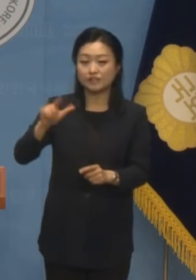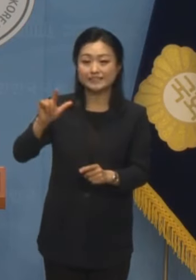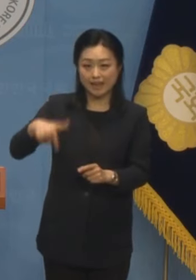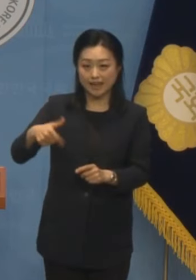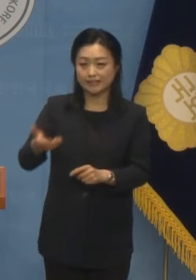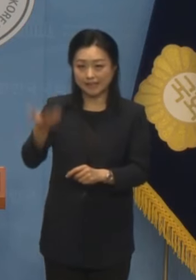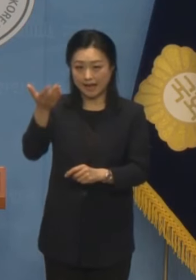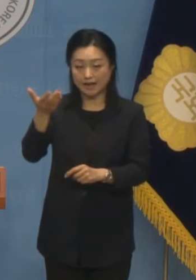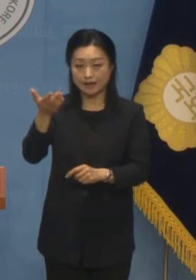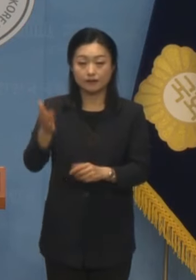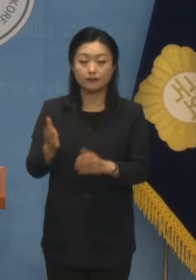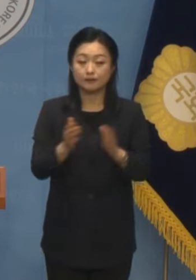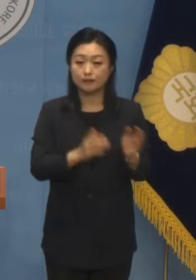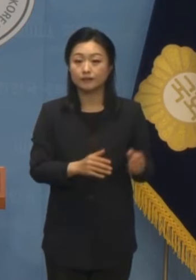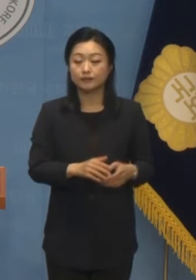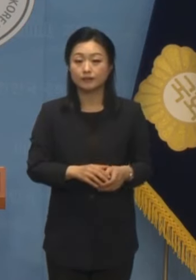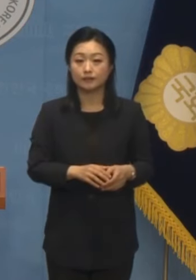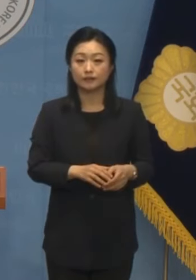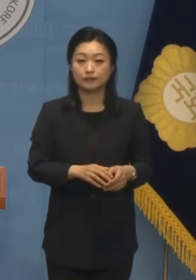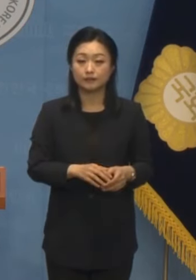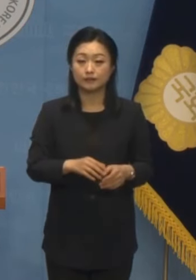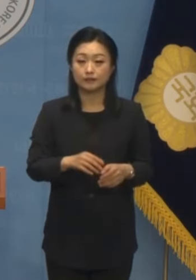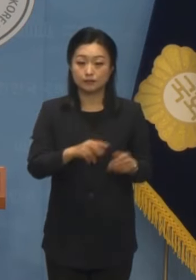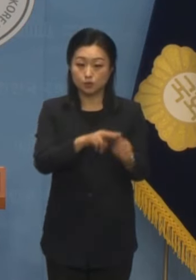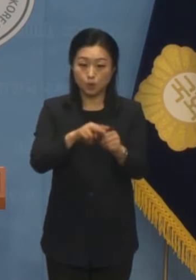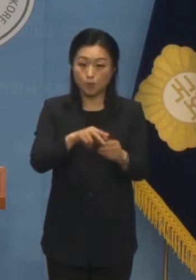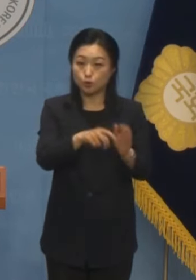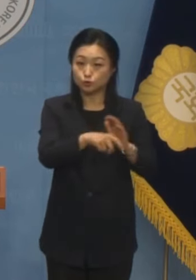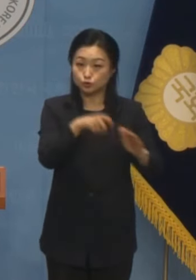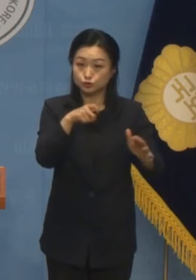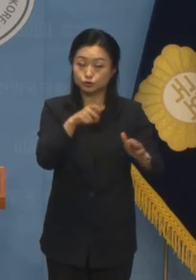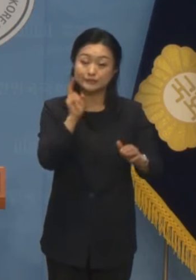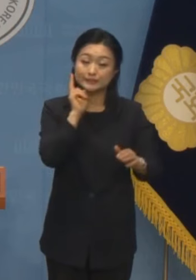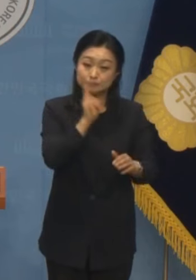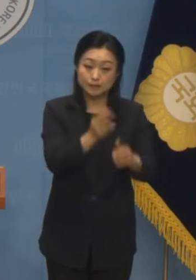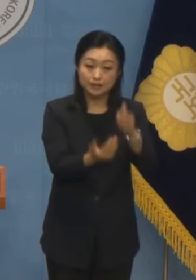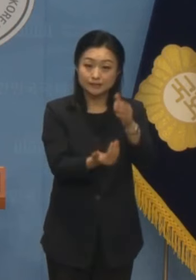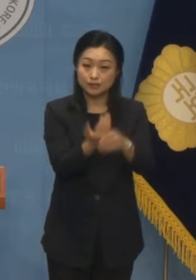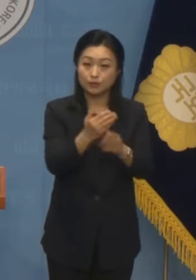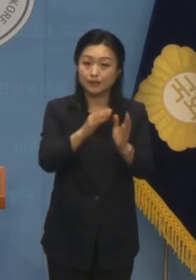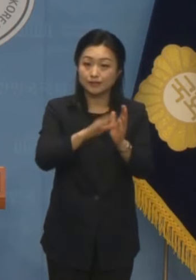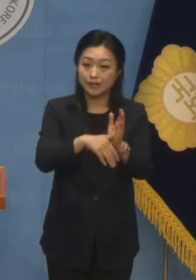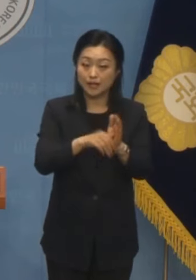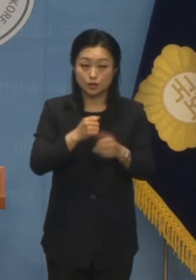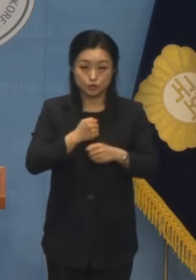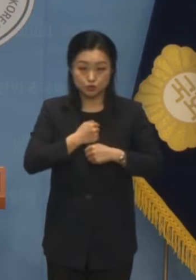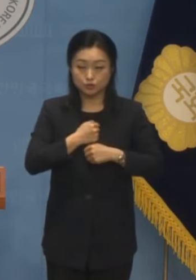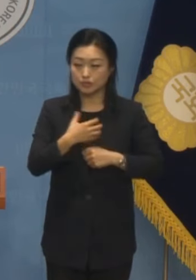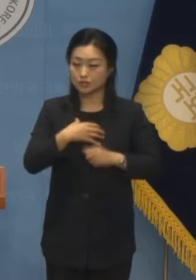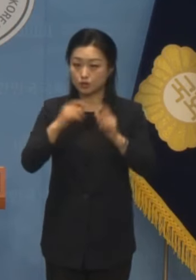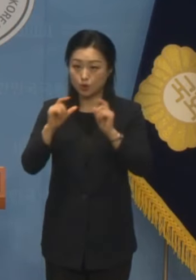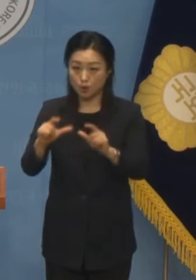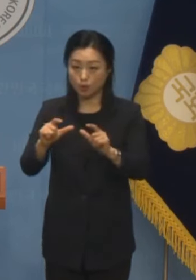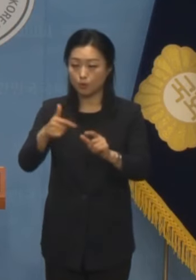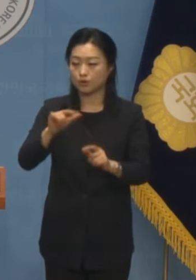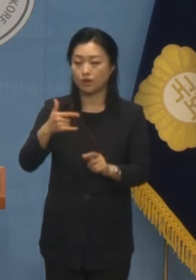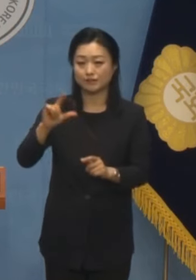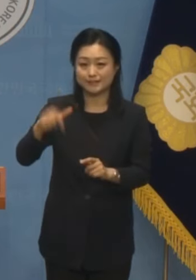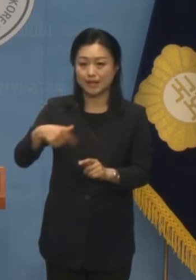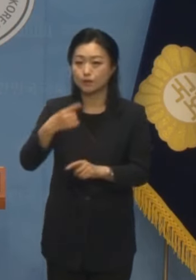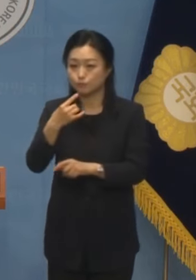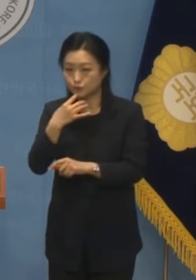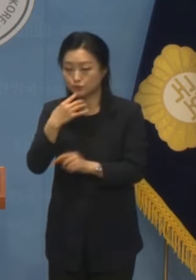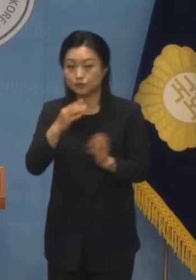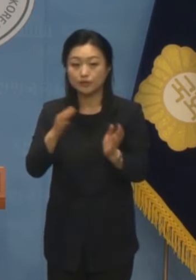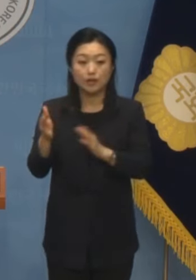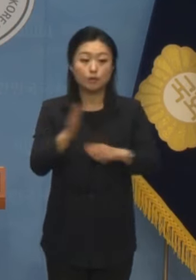되어 있습니다. 그러면 무단 정보 유출이 매우 심각한 경우에도 주의 경고나 견책이 가능합니다.